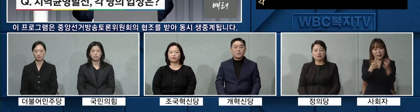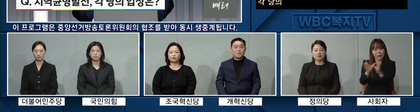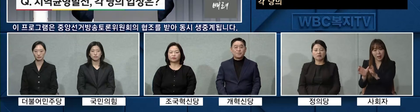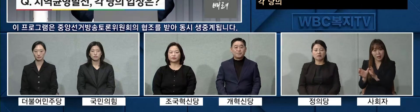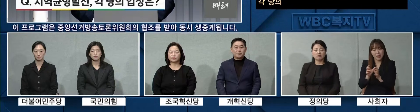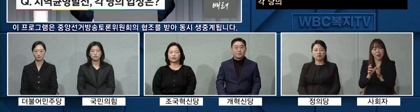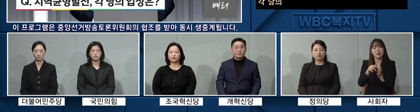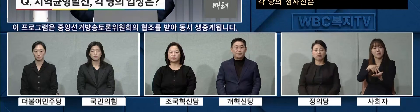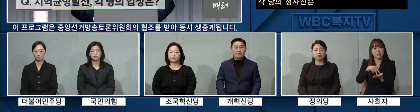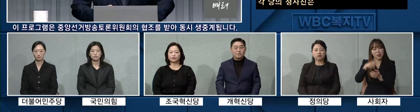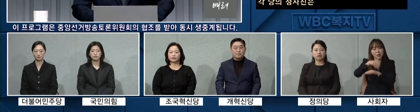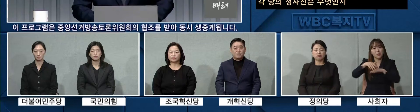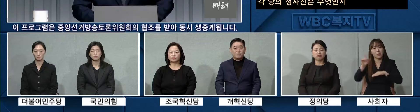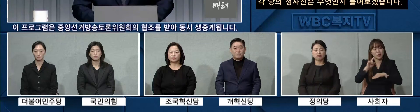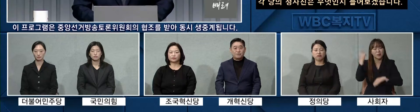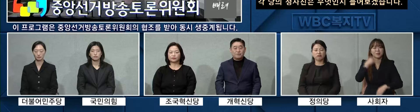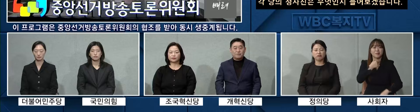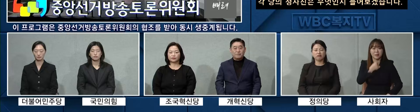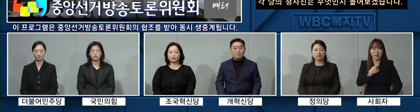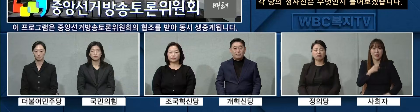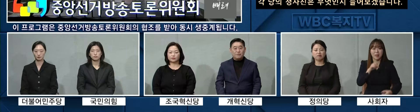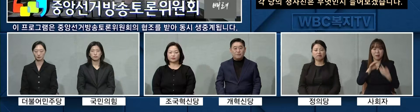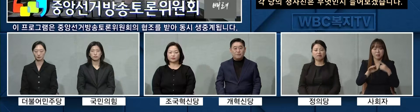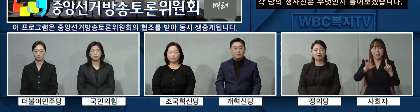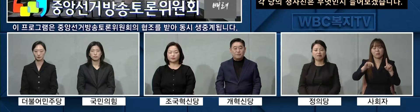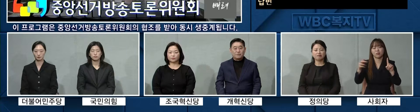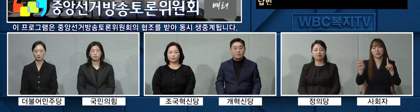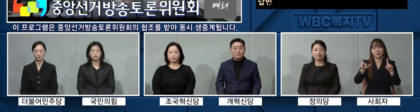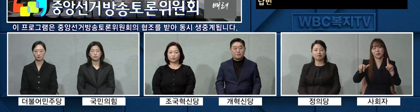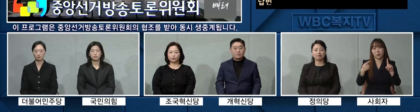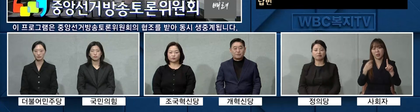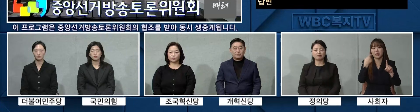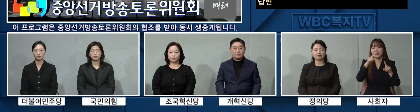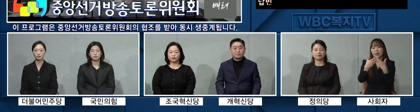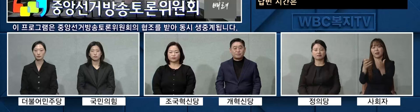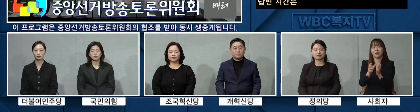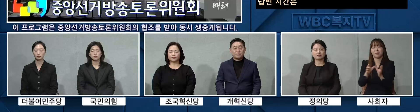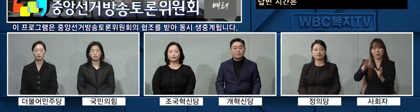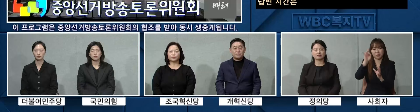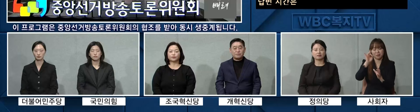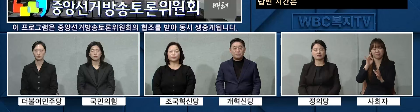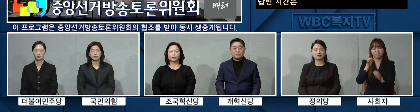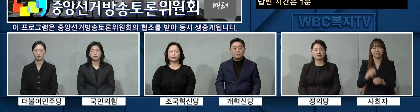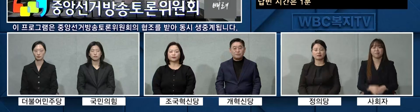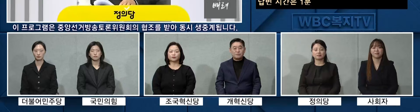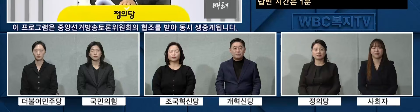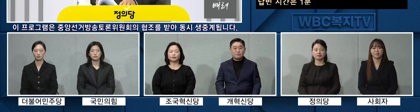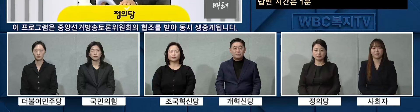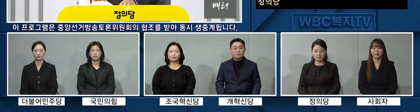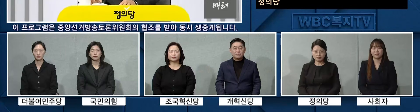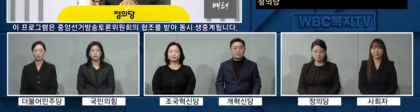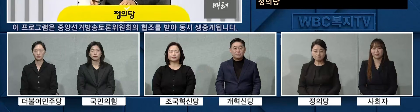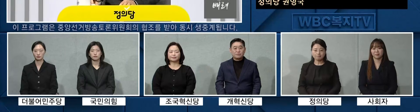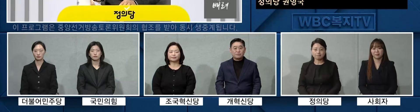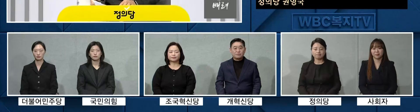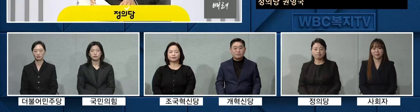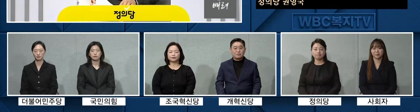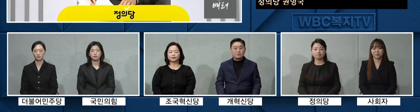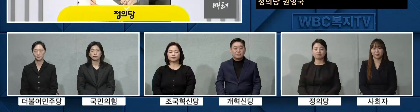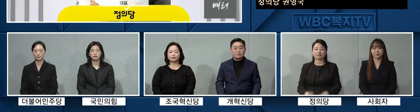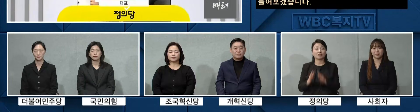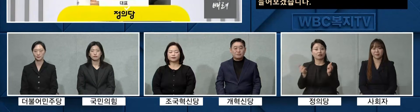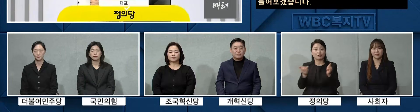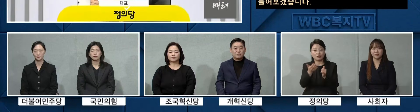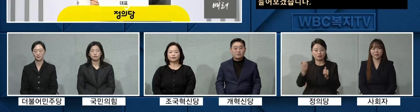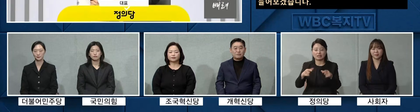들어보겠습니다. 답변 시간은 1분 30초입니다. 정의당 권영국 대표 답변부터 들어보겠습니다. 네, 국민 여러분,